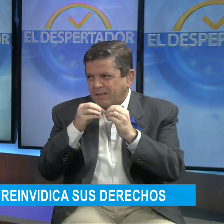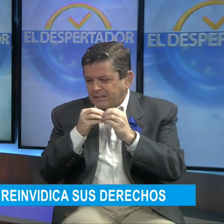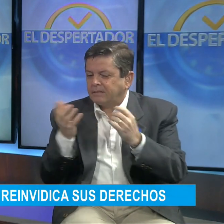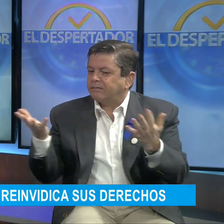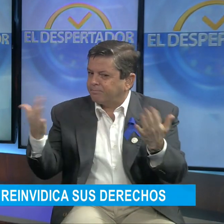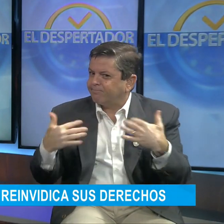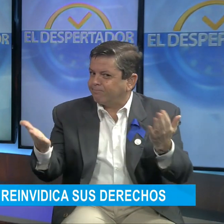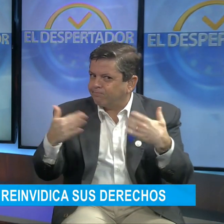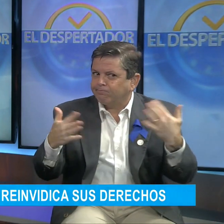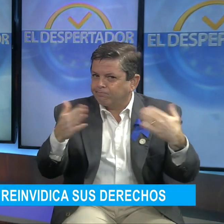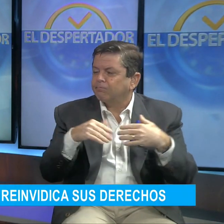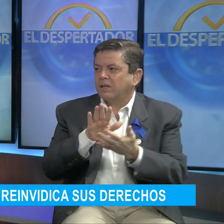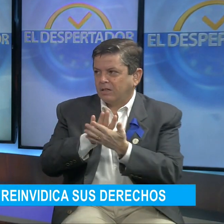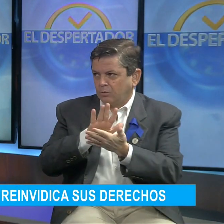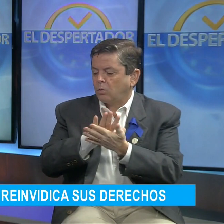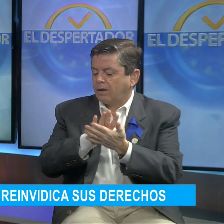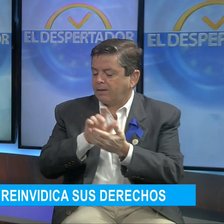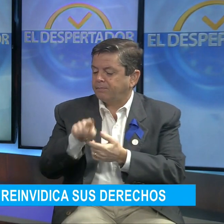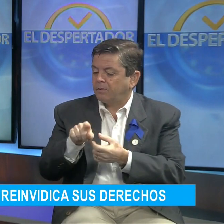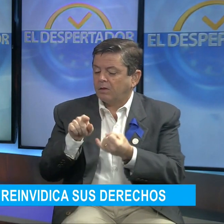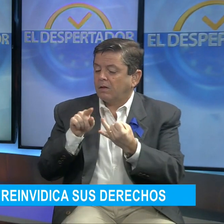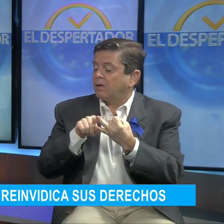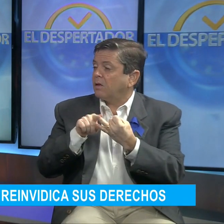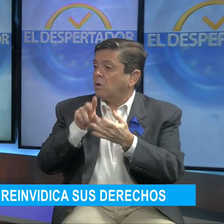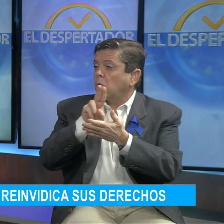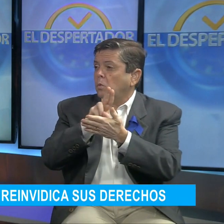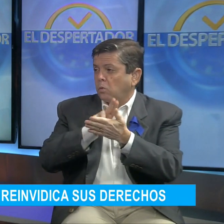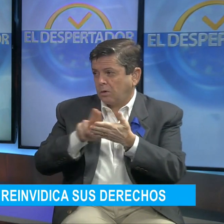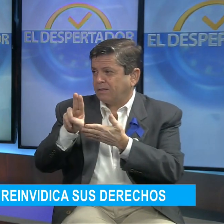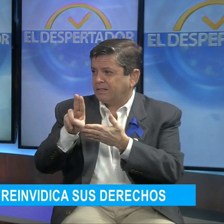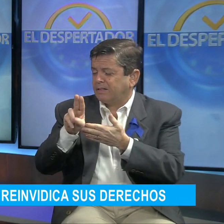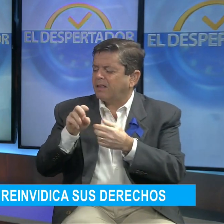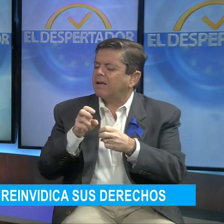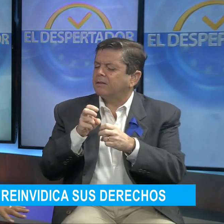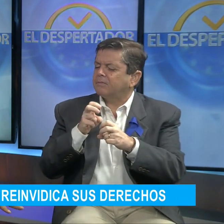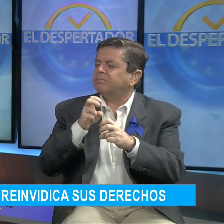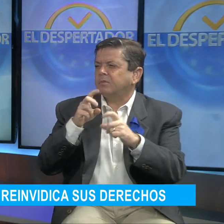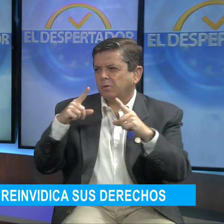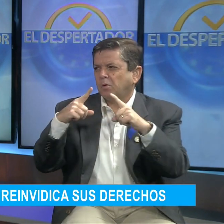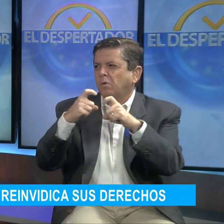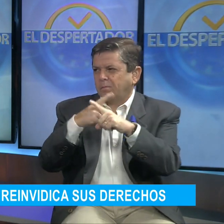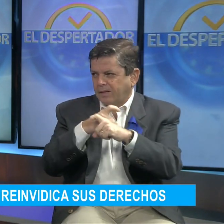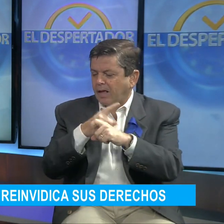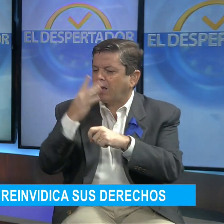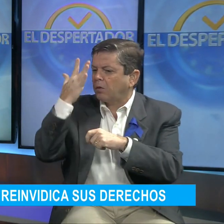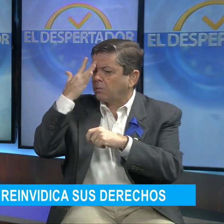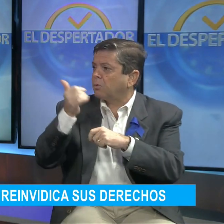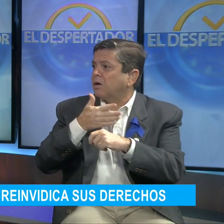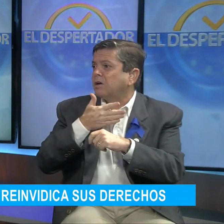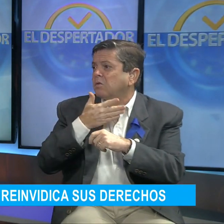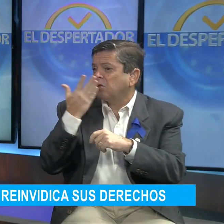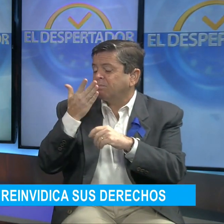falta más. Falta hacer mucho más, falta mucho más por hacer. Se faltan universidades por integrarlos. un poquito complicado